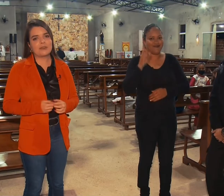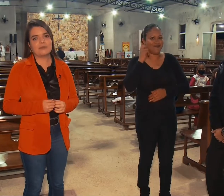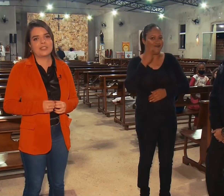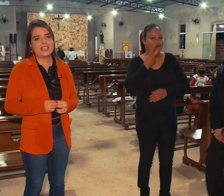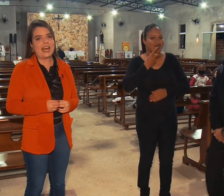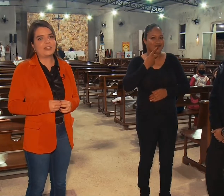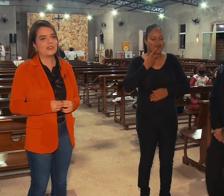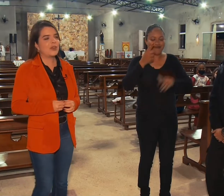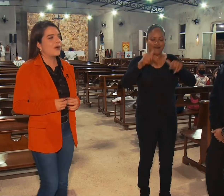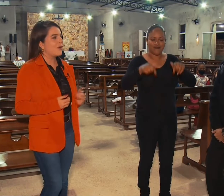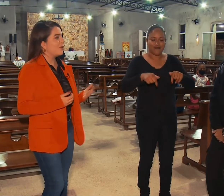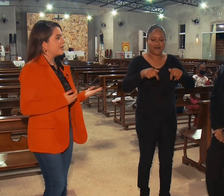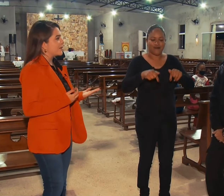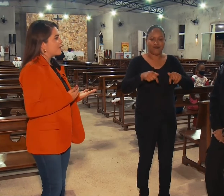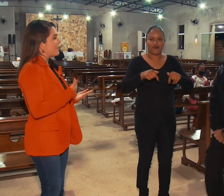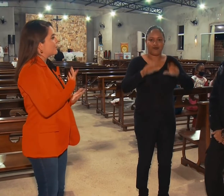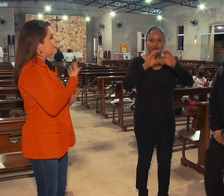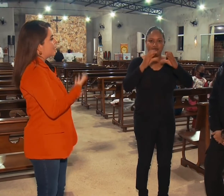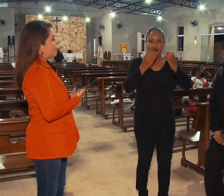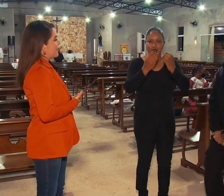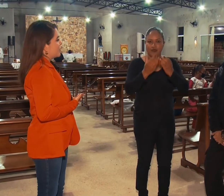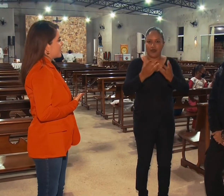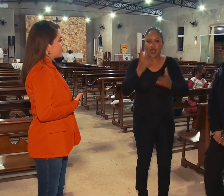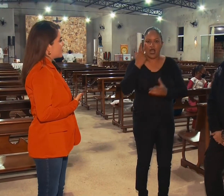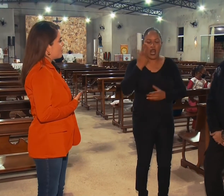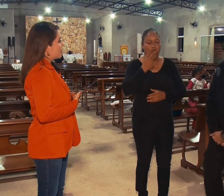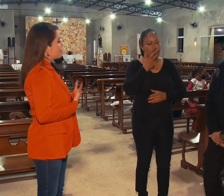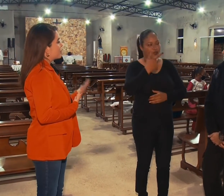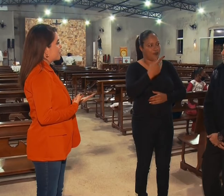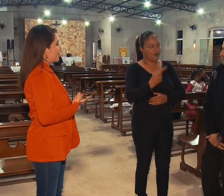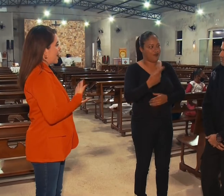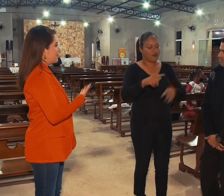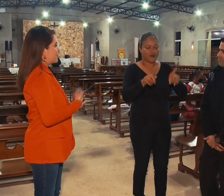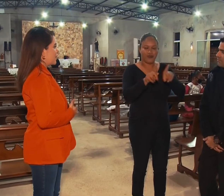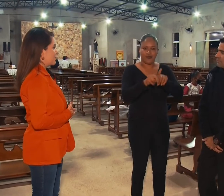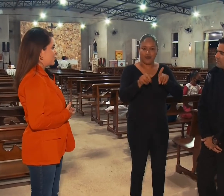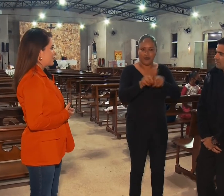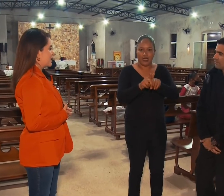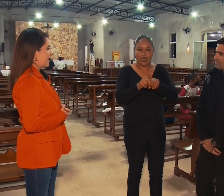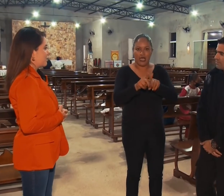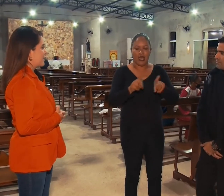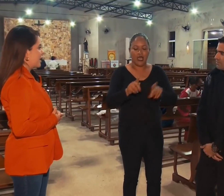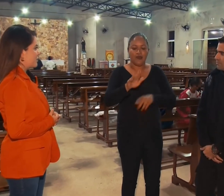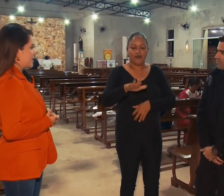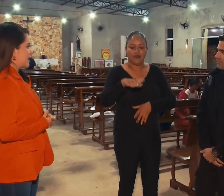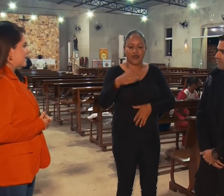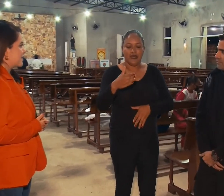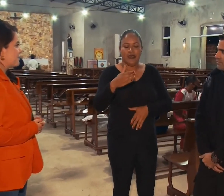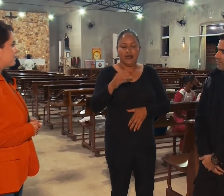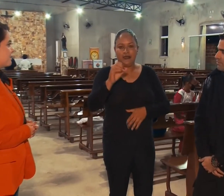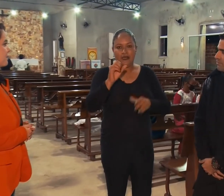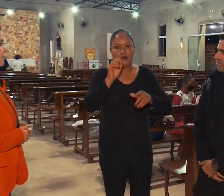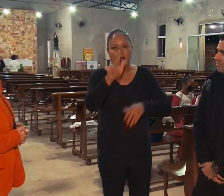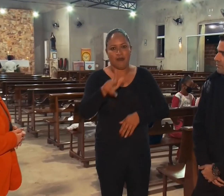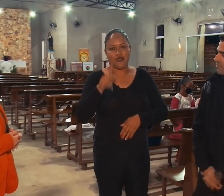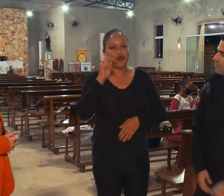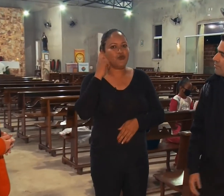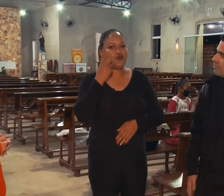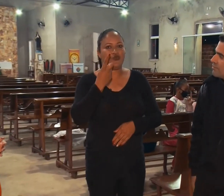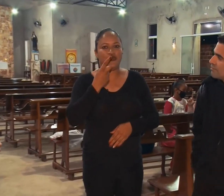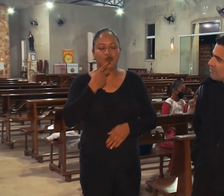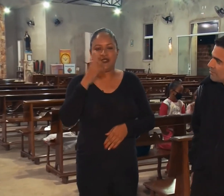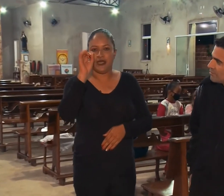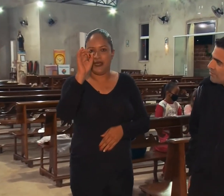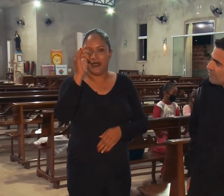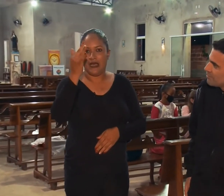aqui na comunidade. Rose, conta um pouquinho para a gente, como que funciona a Pastoral dos Surdos aqui na comunidade de vocês? Então, a Pastoral